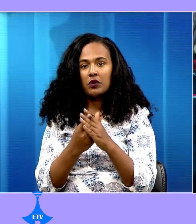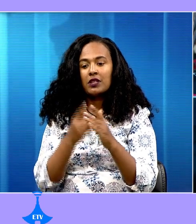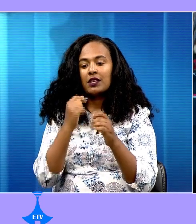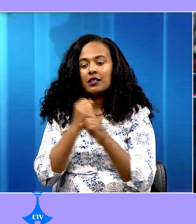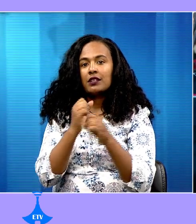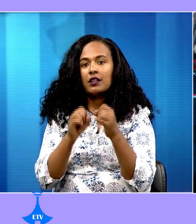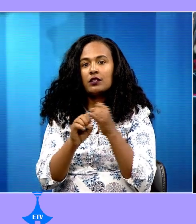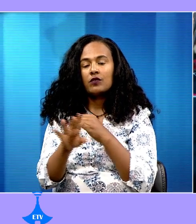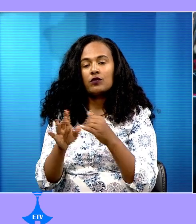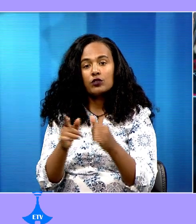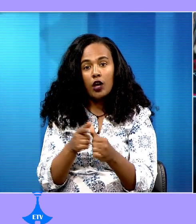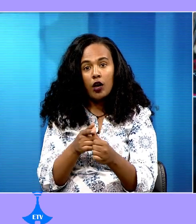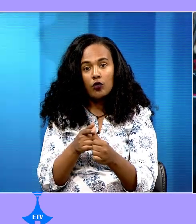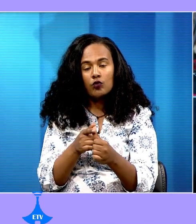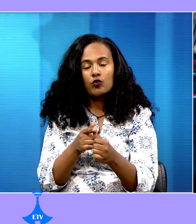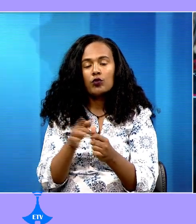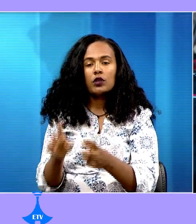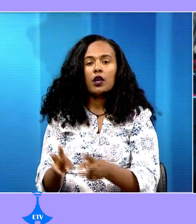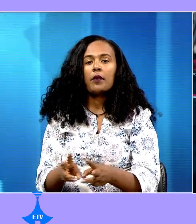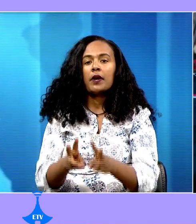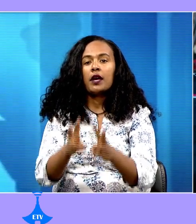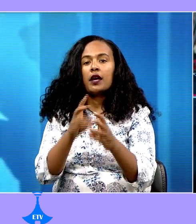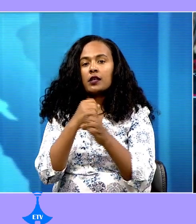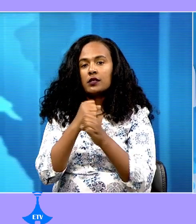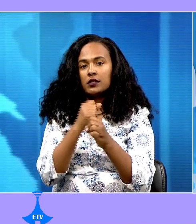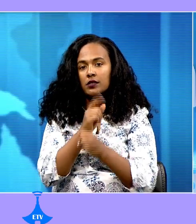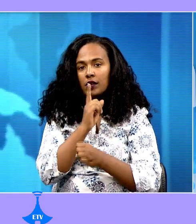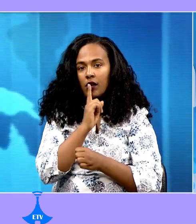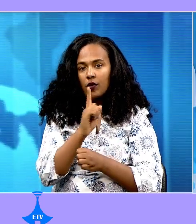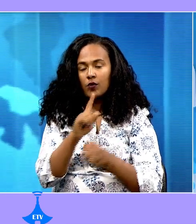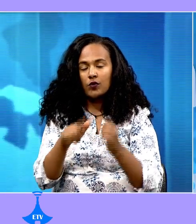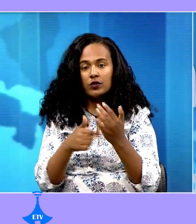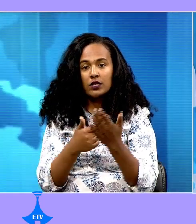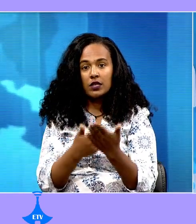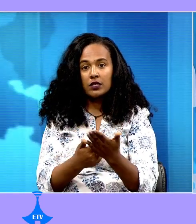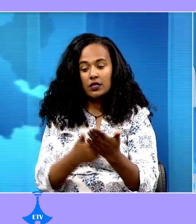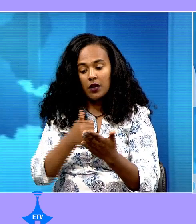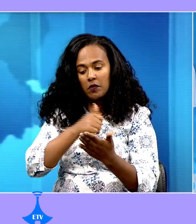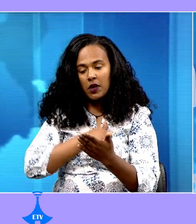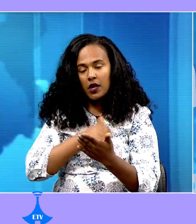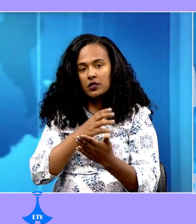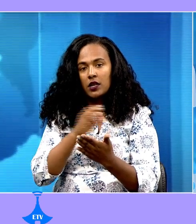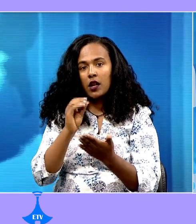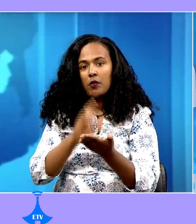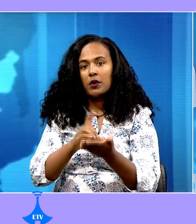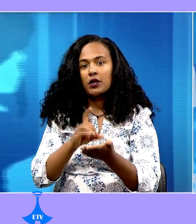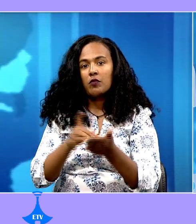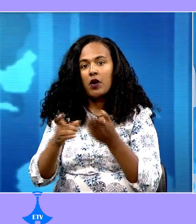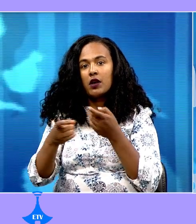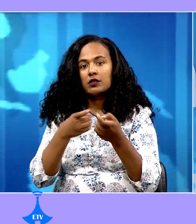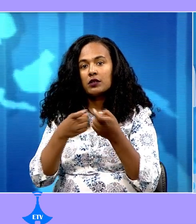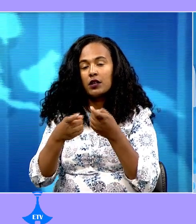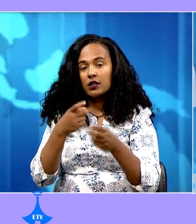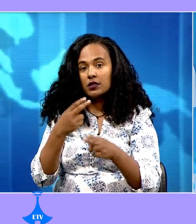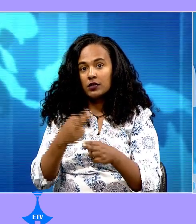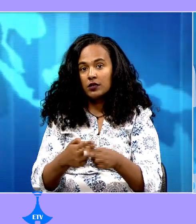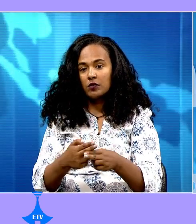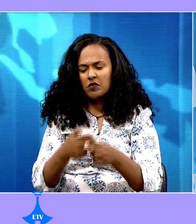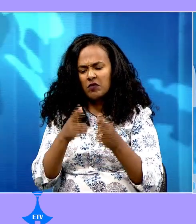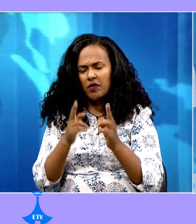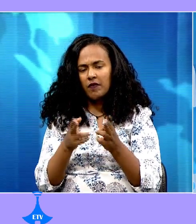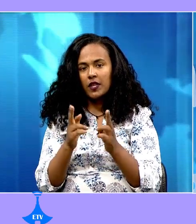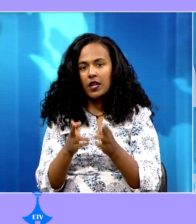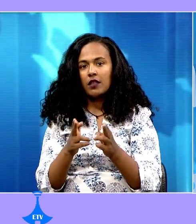ዘርፍ ውስጥ አንዱ የመንገድ ስራ ነው። ስለዚህ በራሴና በከተማው አስተዳደር ስም